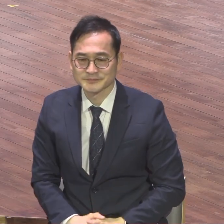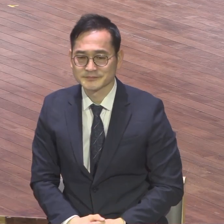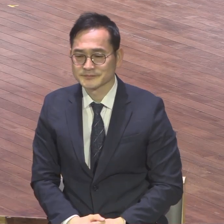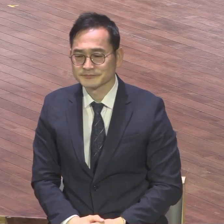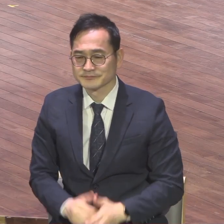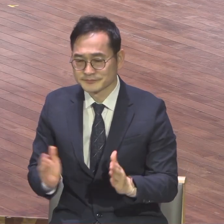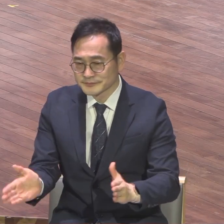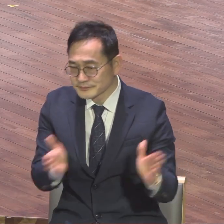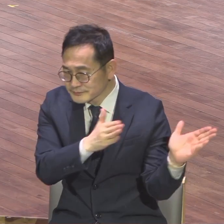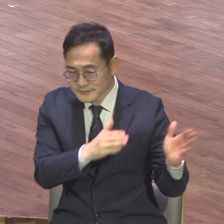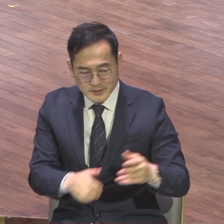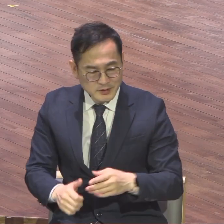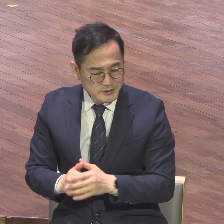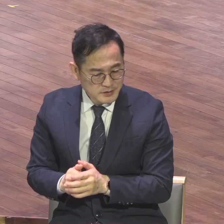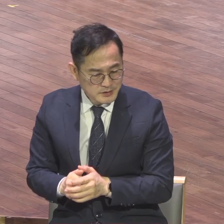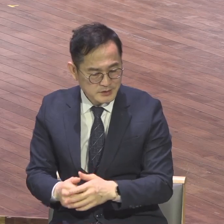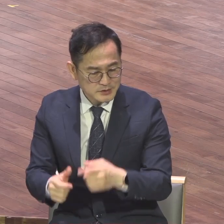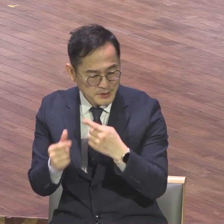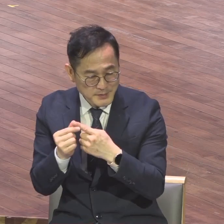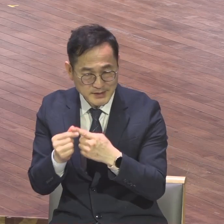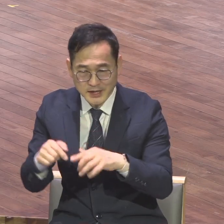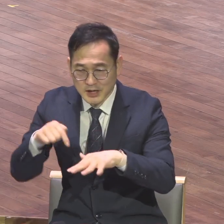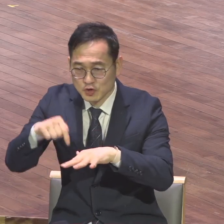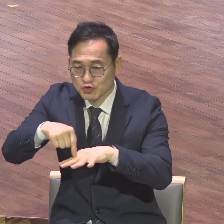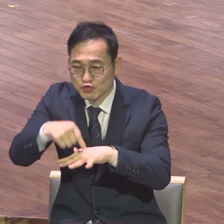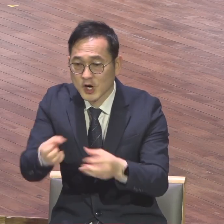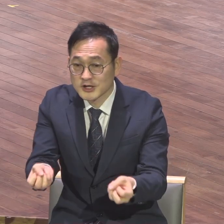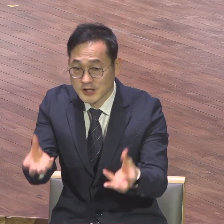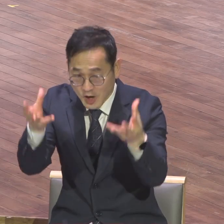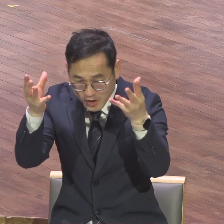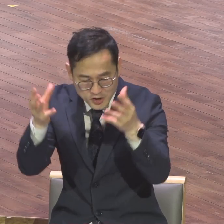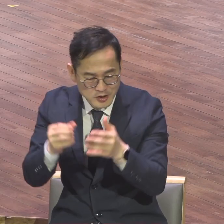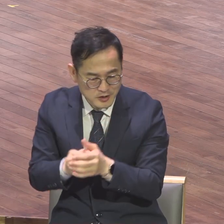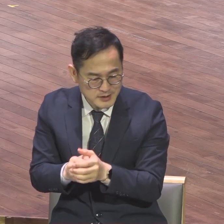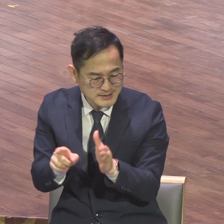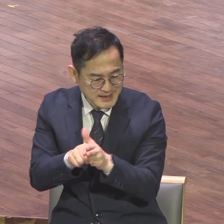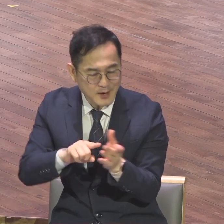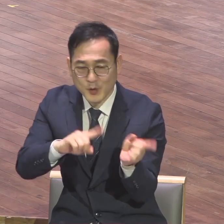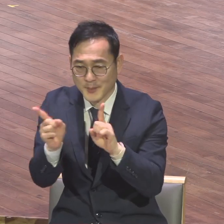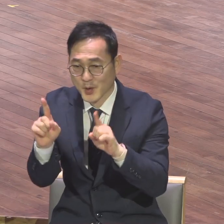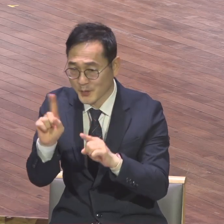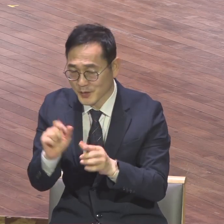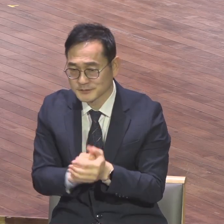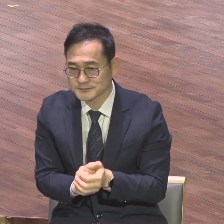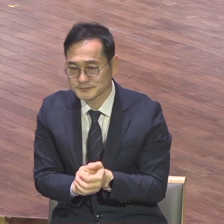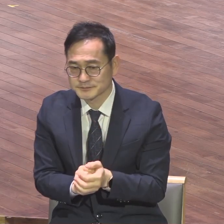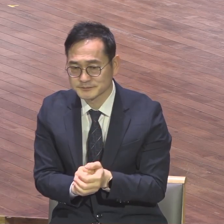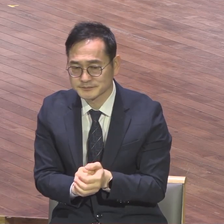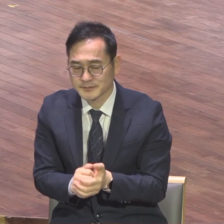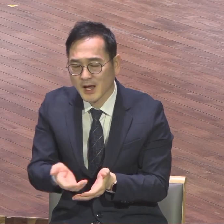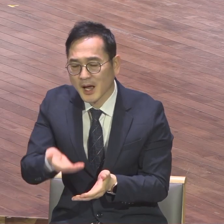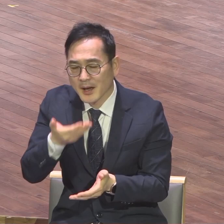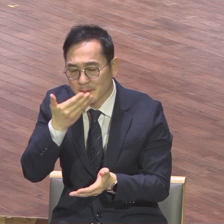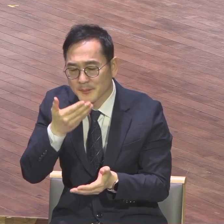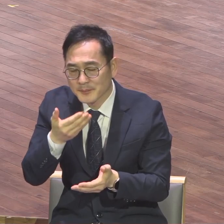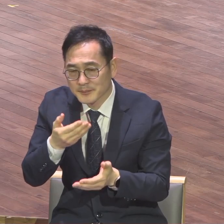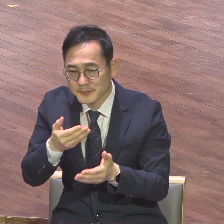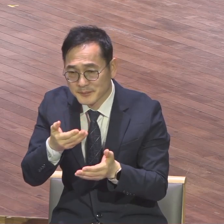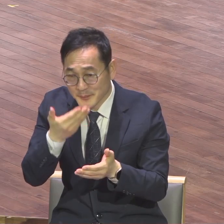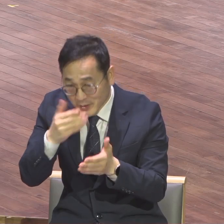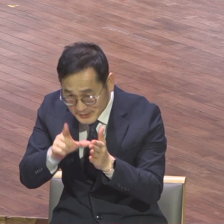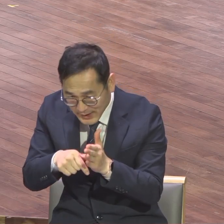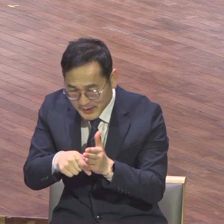유월절 신앙의 회복입니다. 22절입니다. 그들이 먹을 때에 예수께서 떡을 가지사